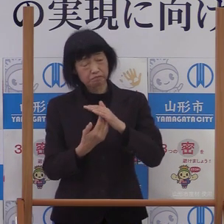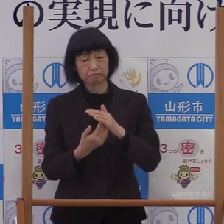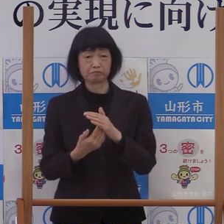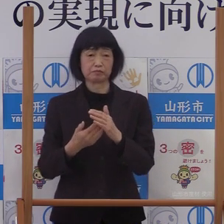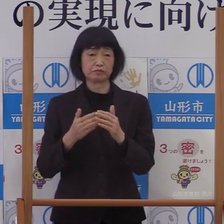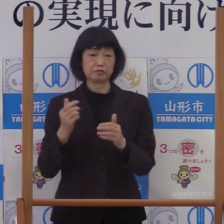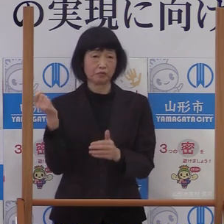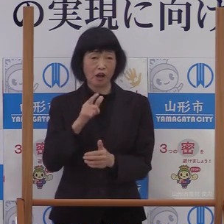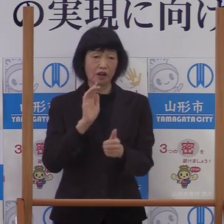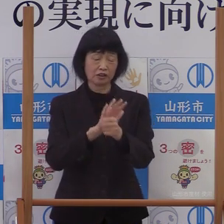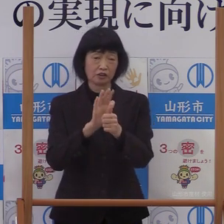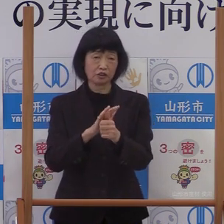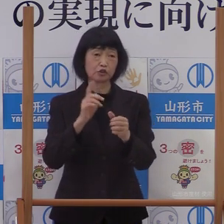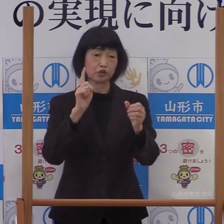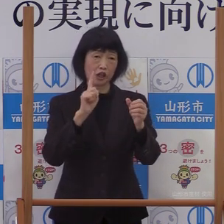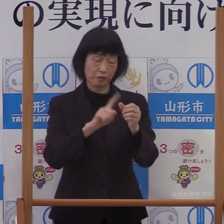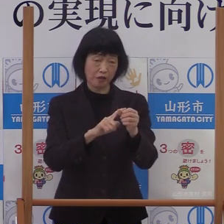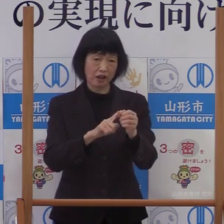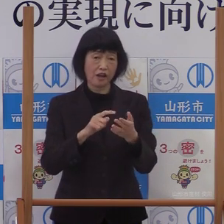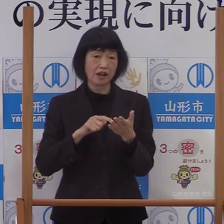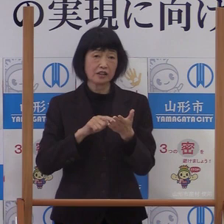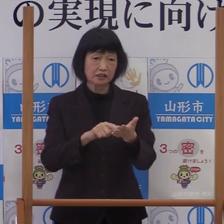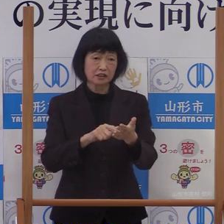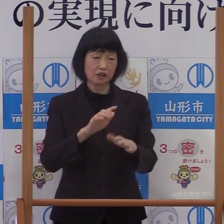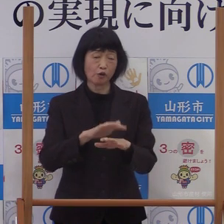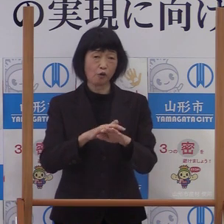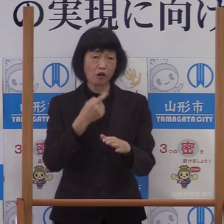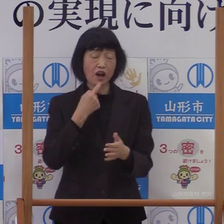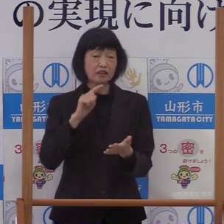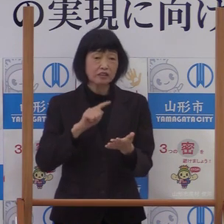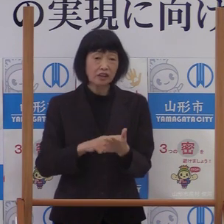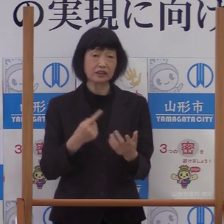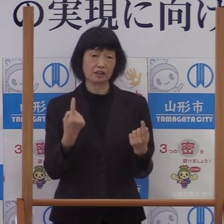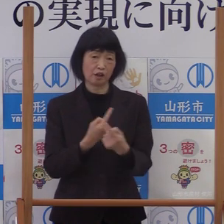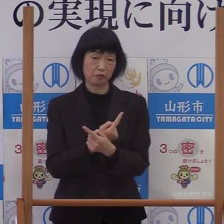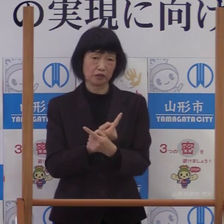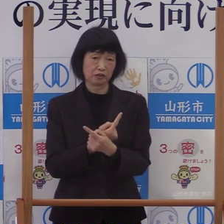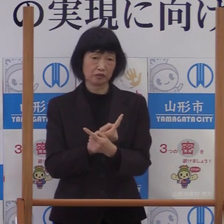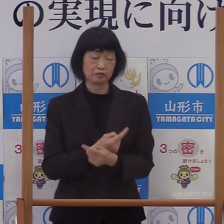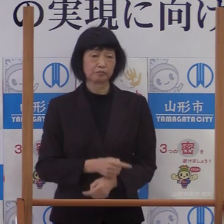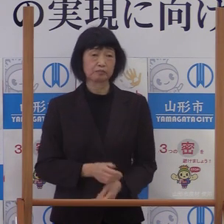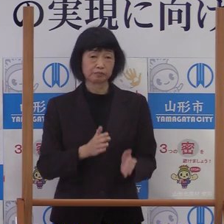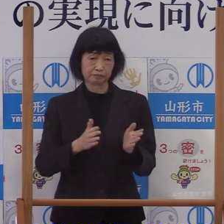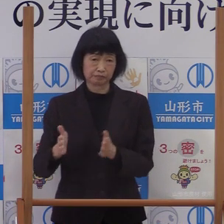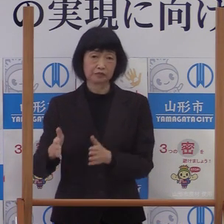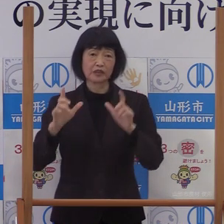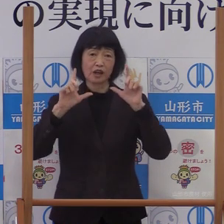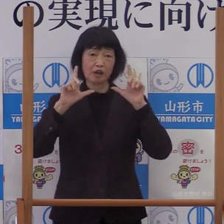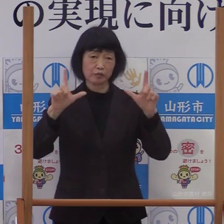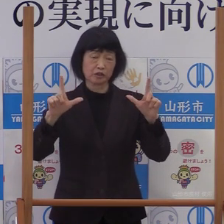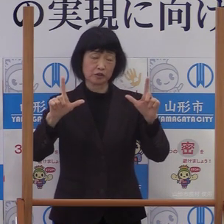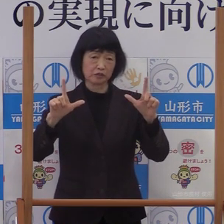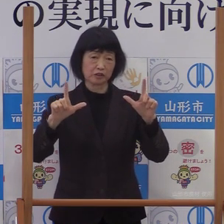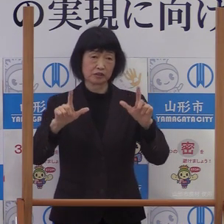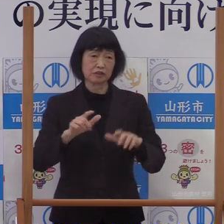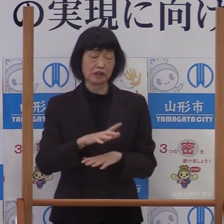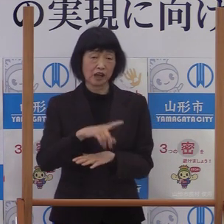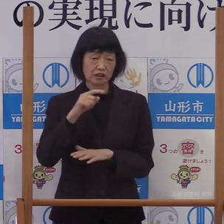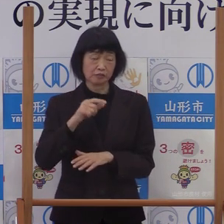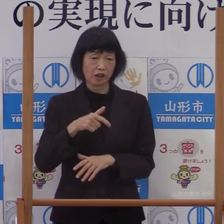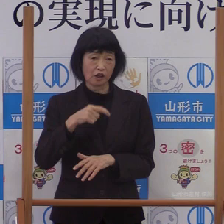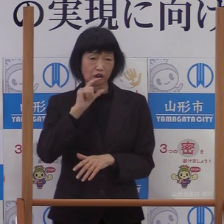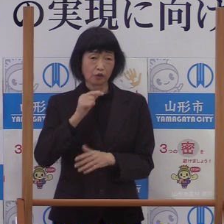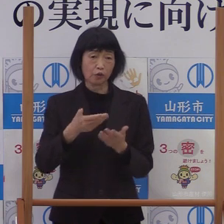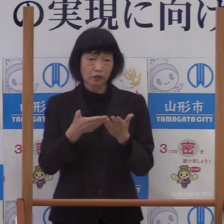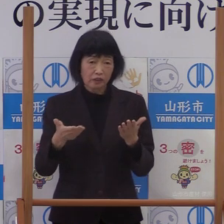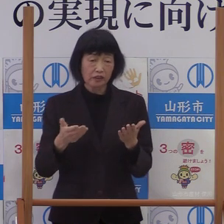ため、申請の簡素化などにも取り組んでまいります。それでは発表いたします。はじめに飲食店